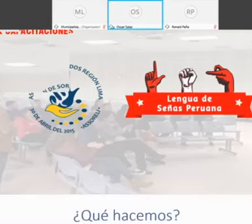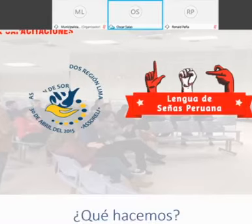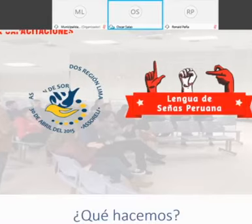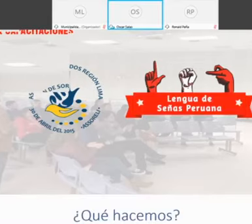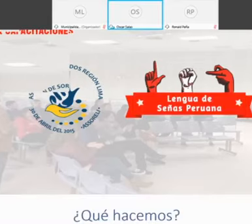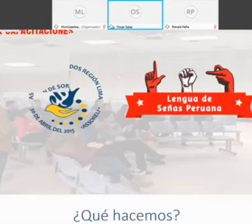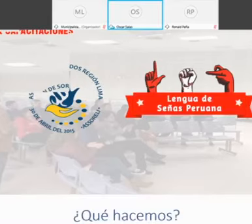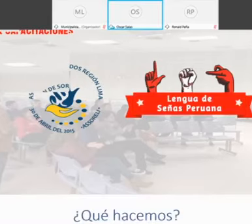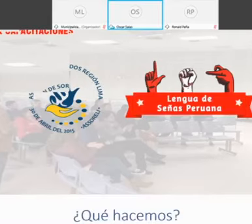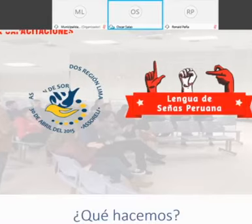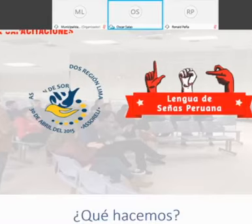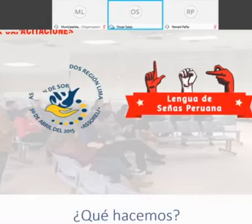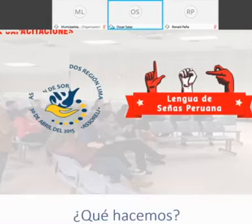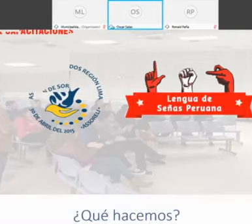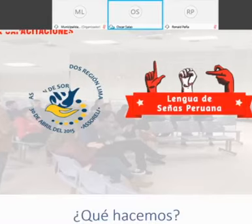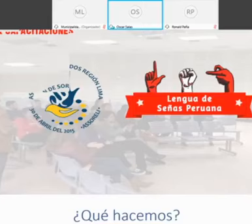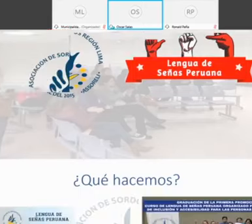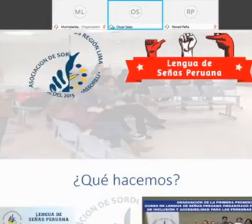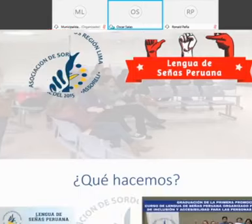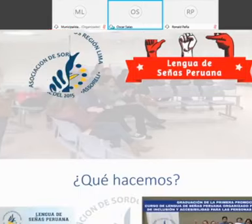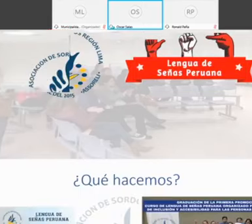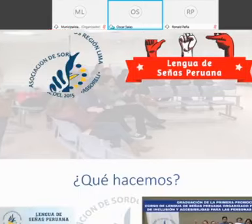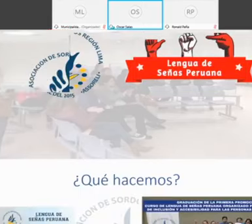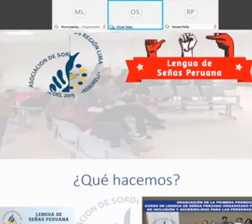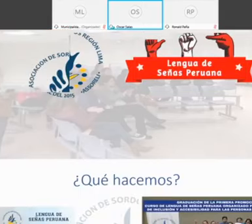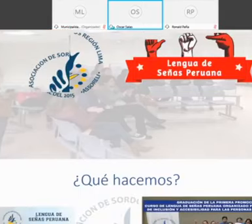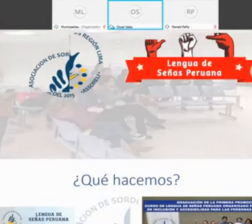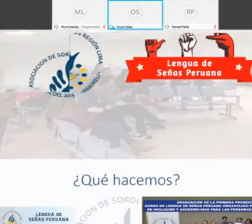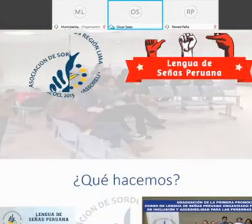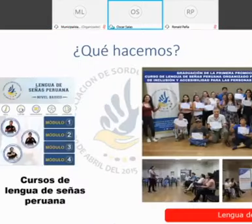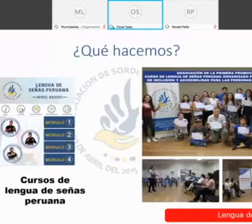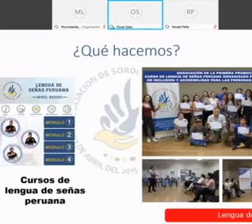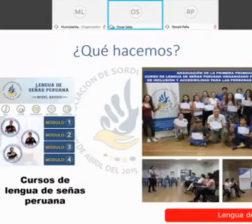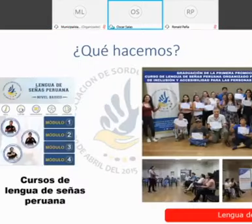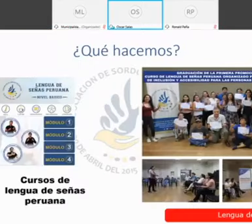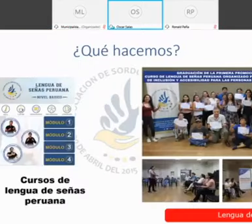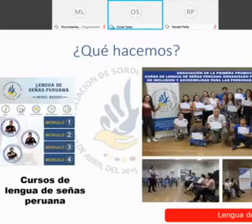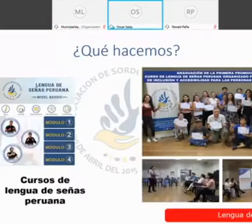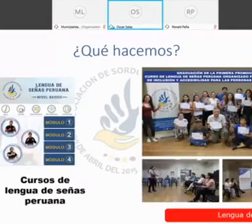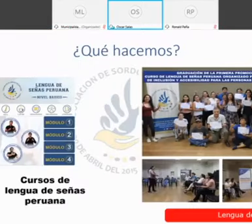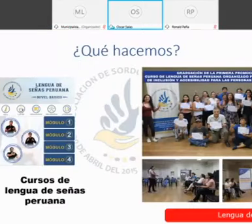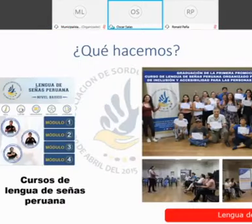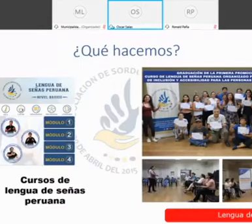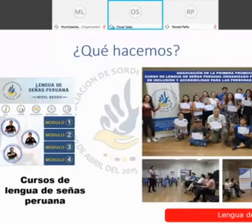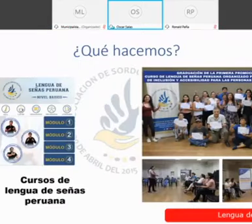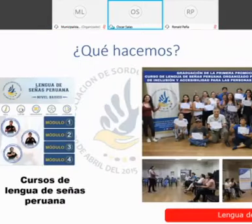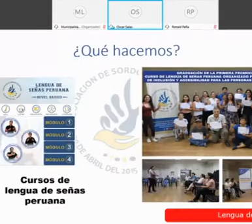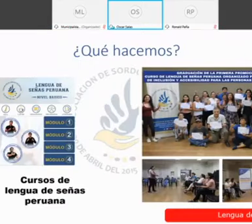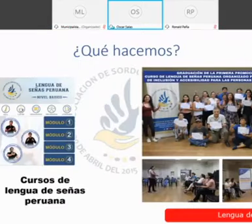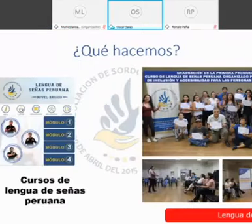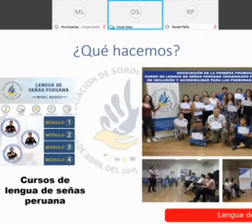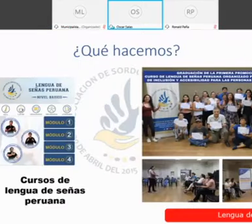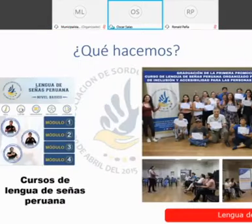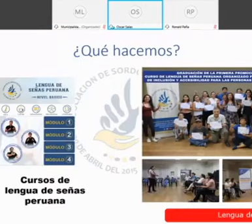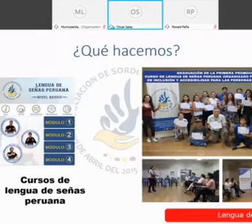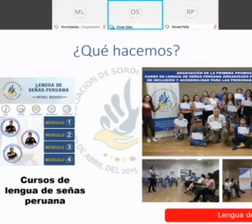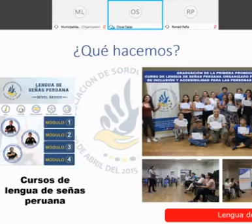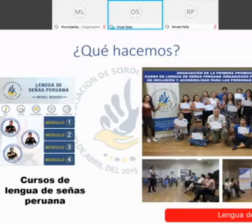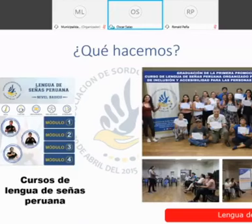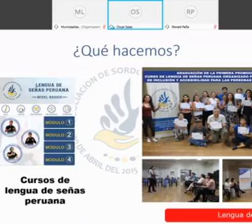queríamos compartir un poco lo que hace la Asociación de Sordos de Lima, Asoreli. Asoreli viene desarrollando